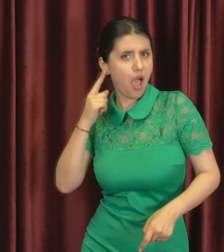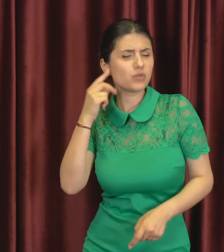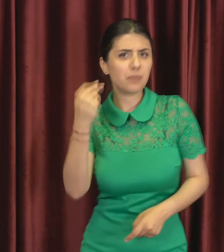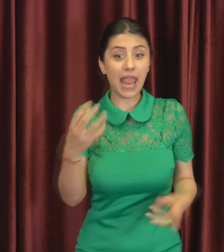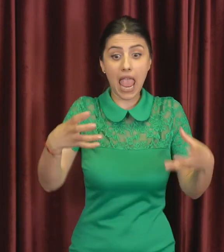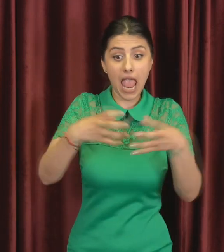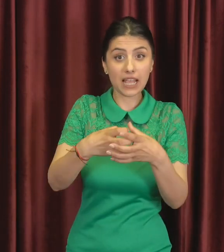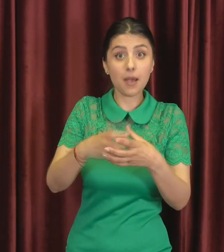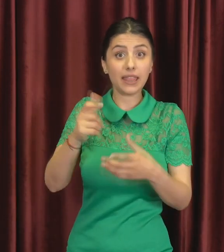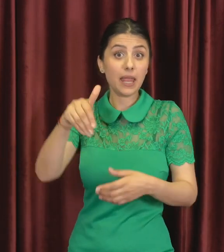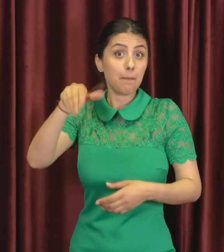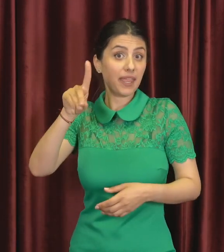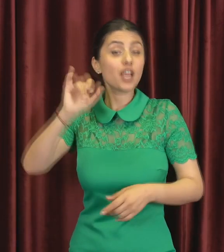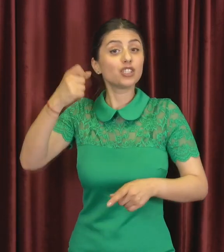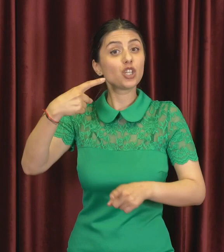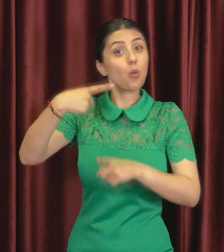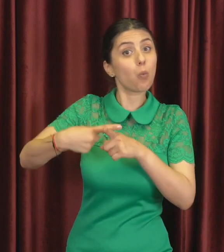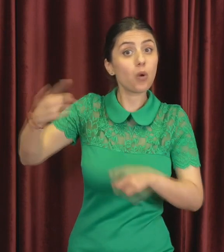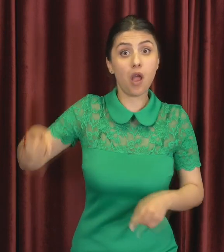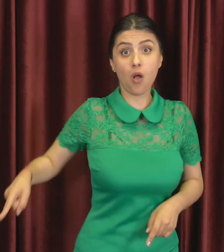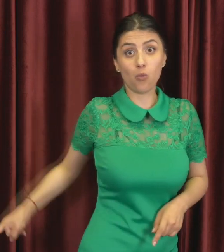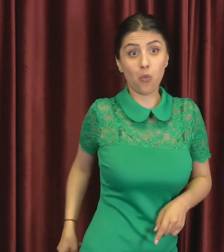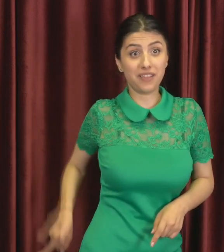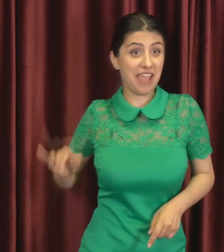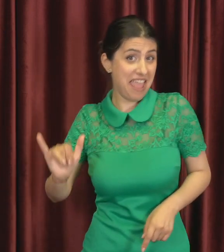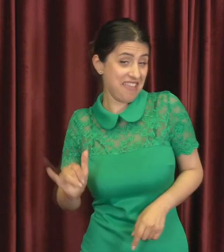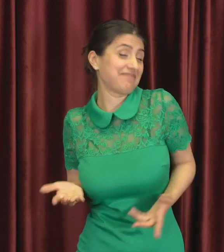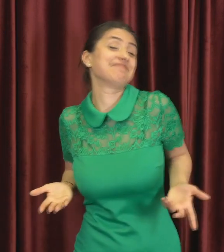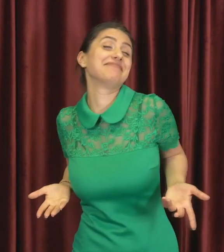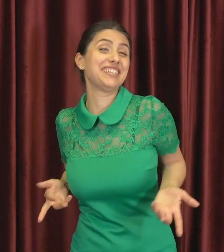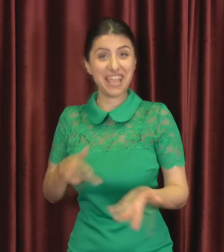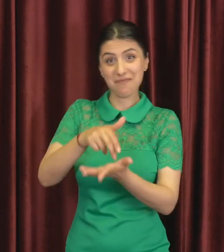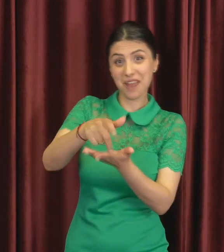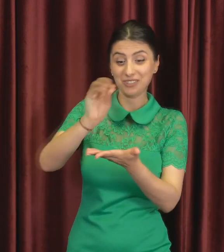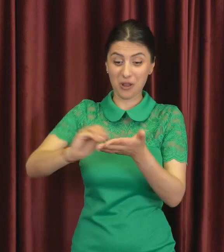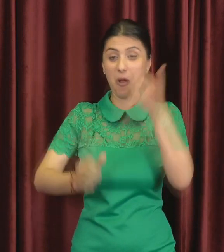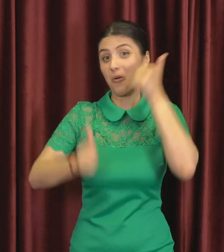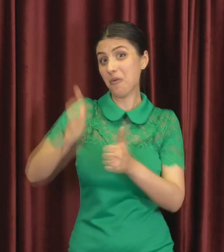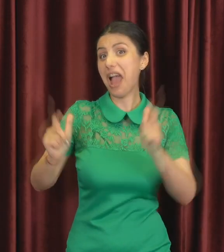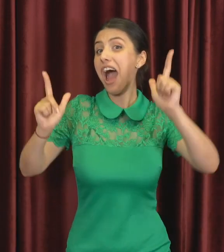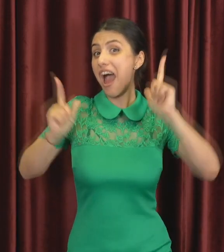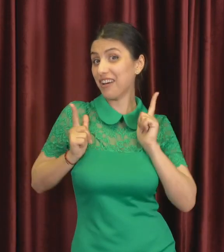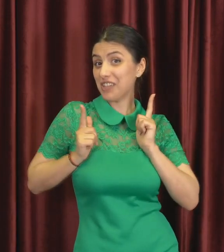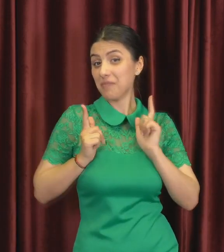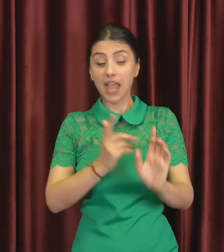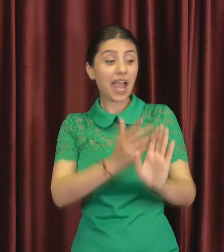formată din Minda și Coada ei. Merse la locul unde se făceau înscrierile și așteptă să-i vină rândul pentru a se înscrie în